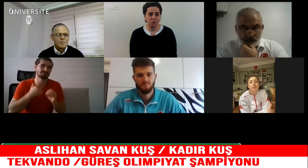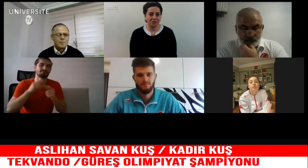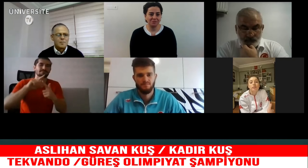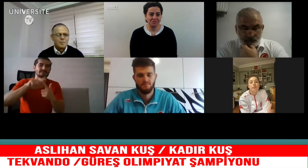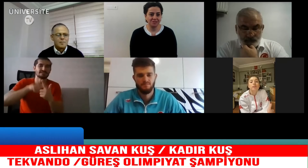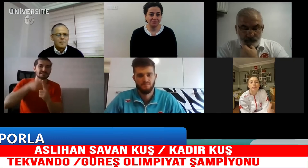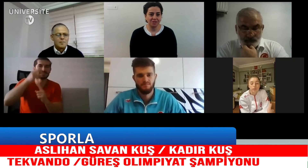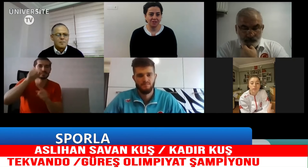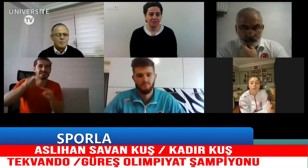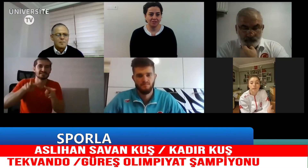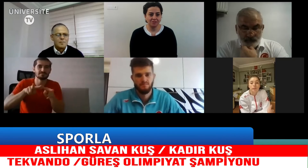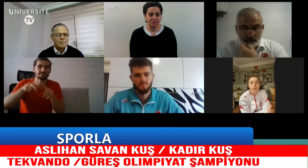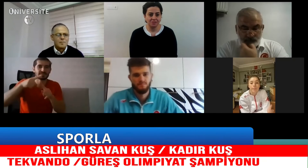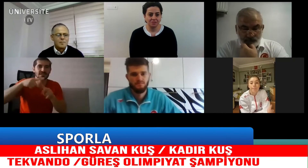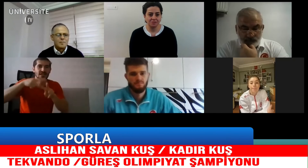tek söyleyebileceğim